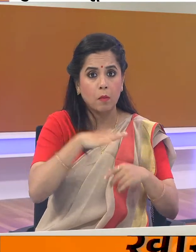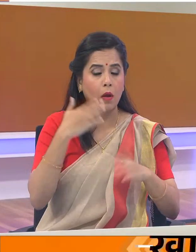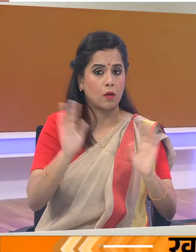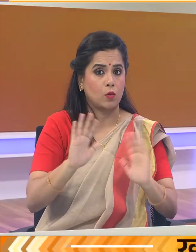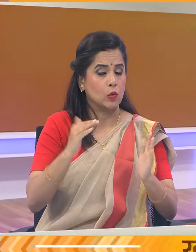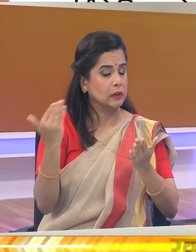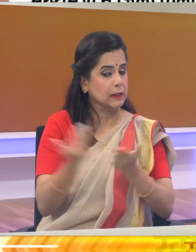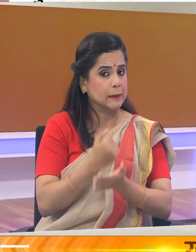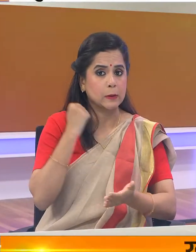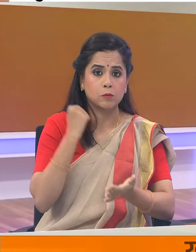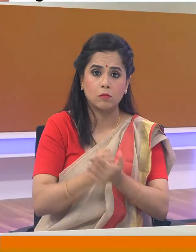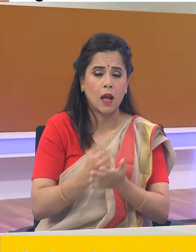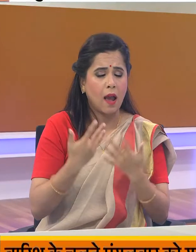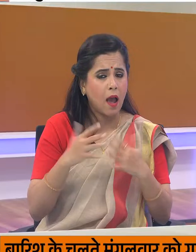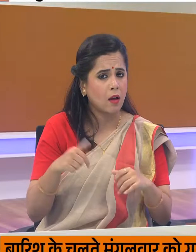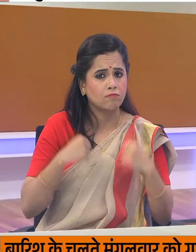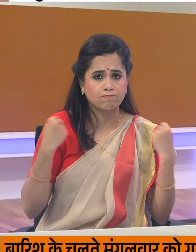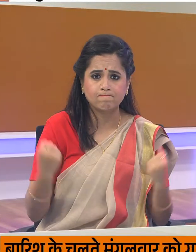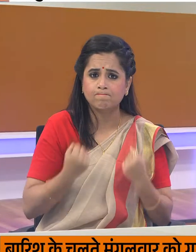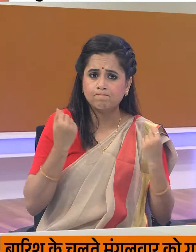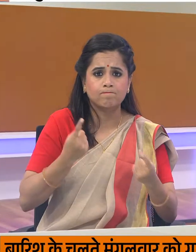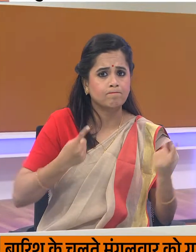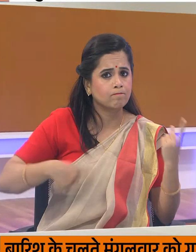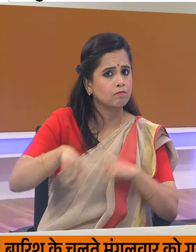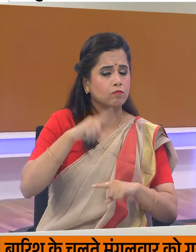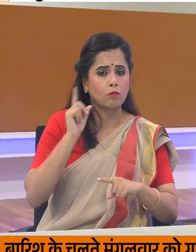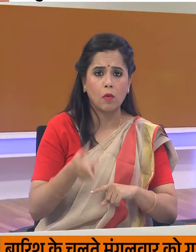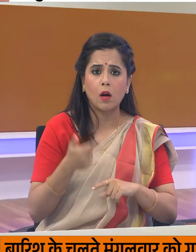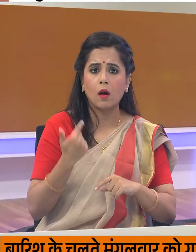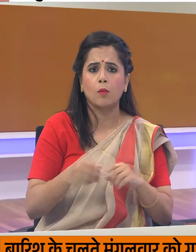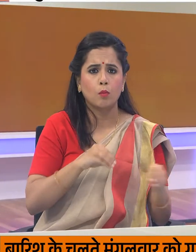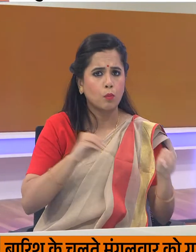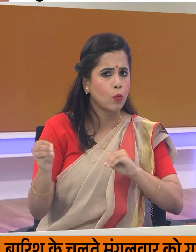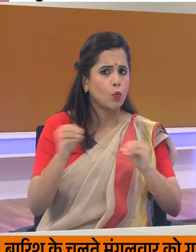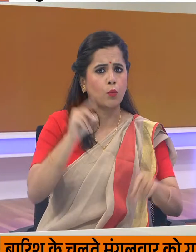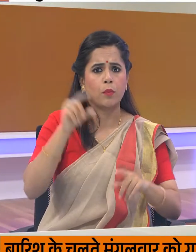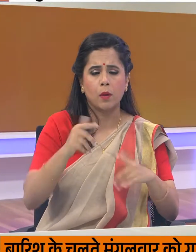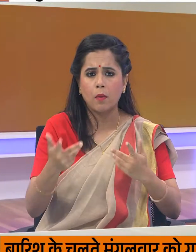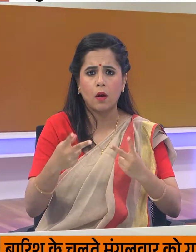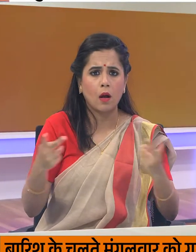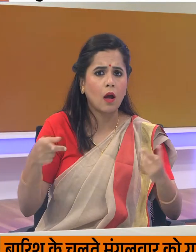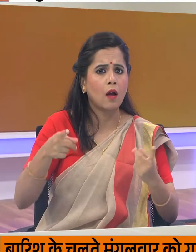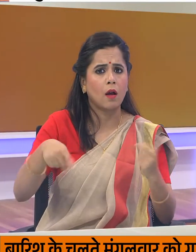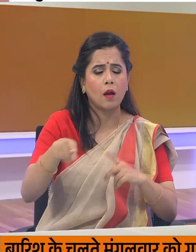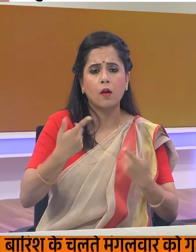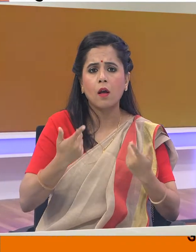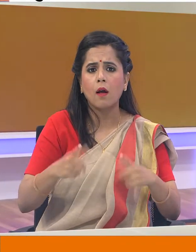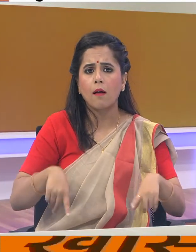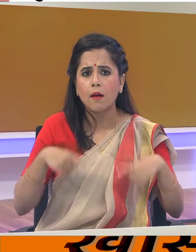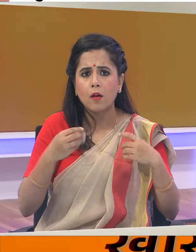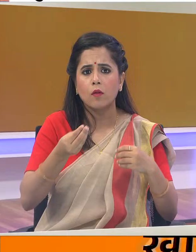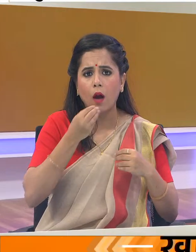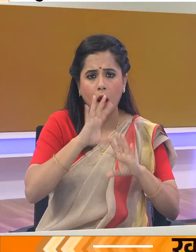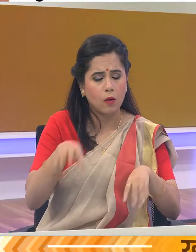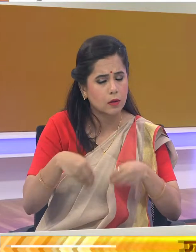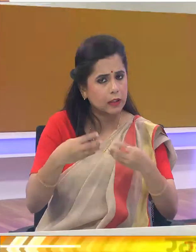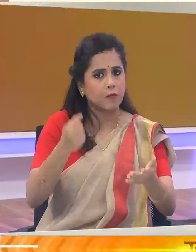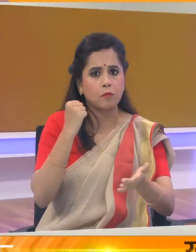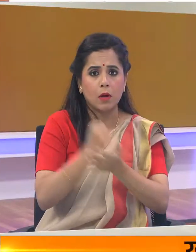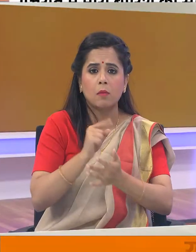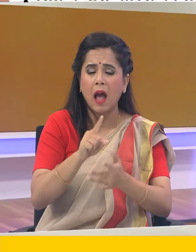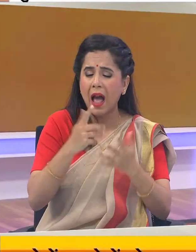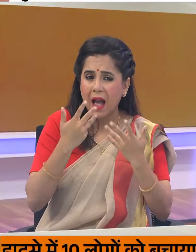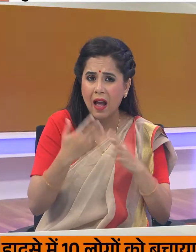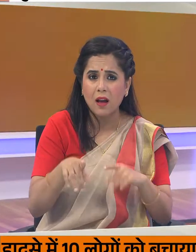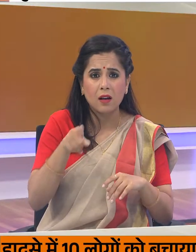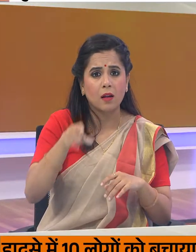चाहे हम जितना भी हो सके हम शिफ्टिंग करें लोगों की, उनका रहने का, खाने का व्यवस्था करें, लेकिन किसी भी